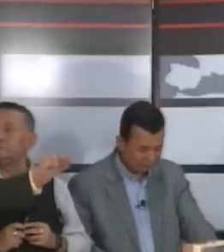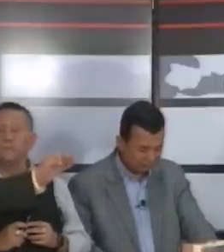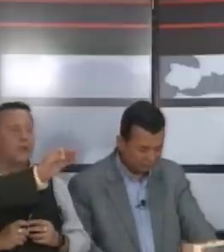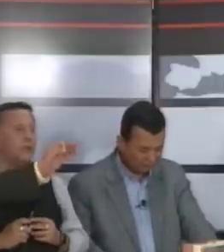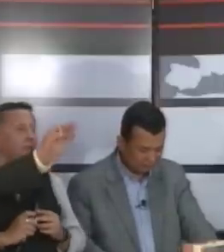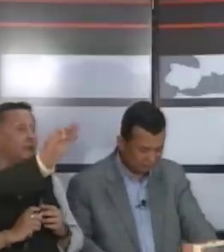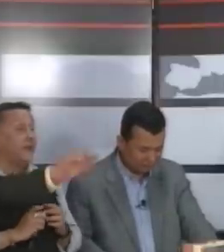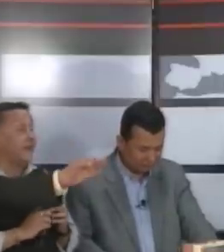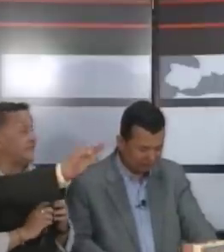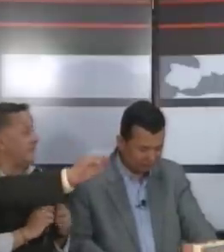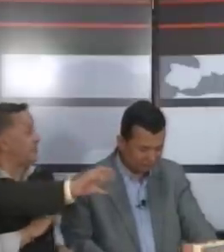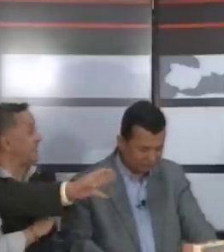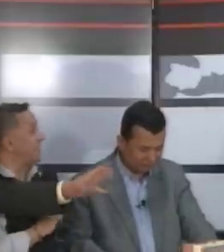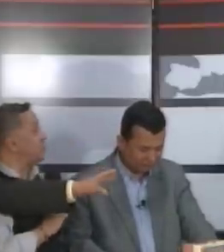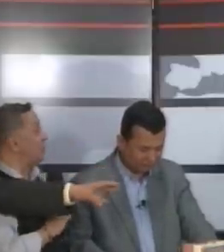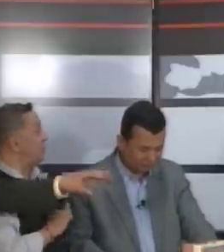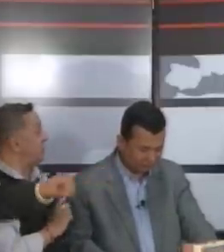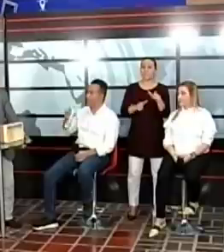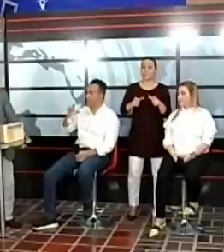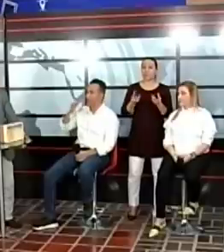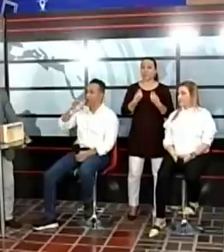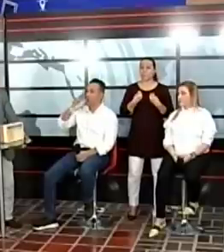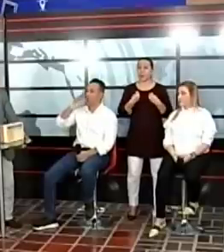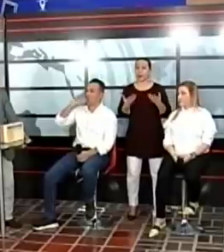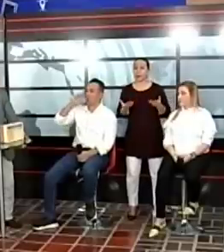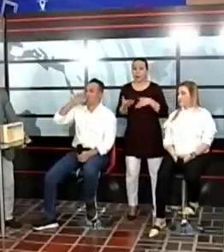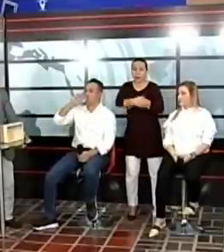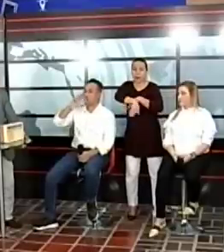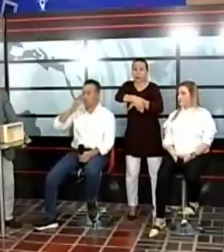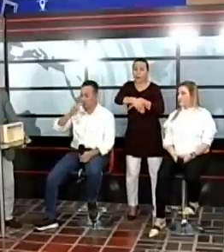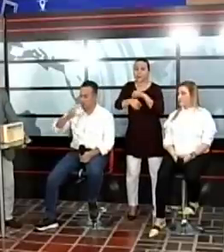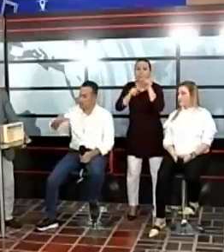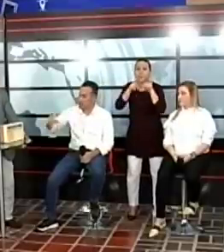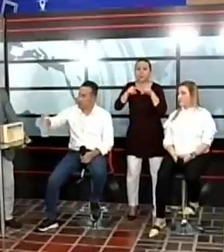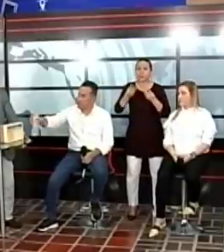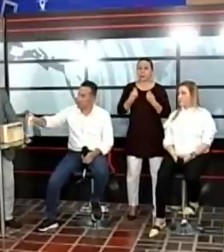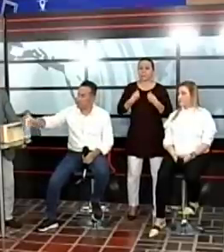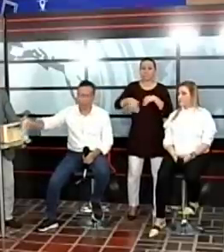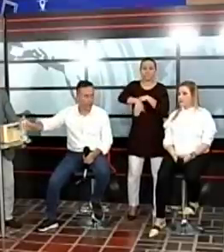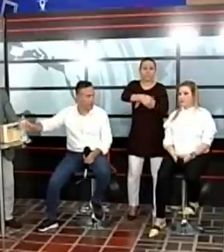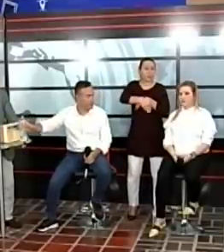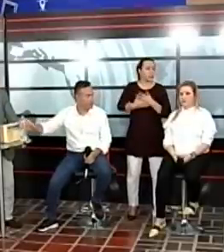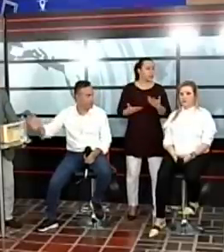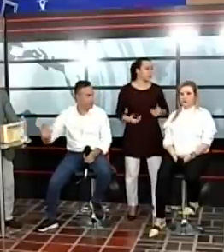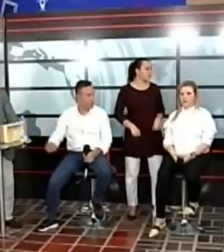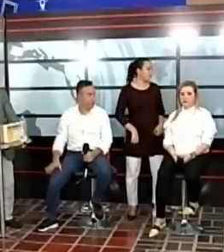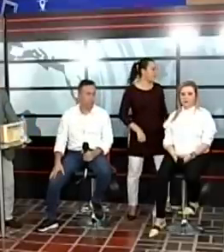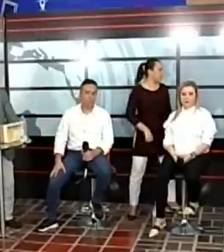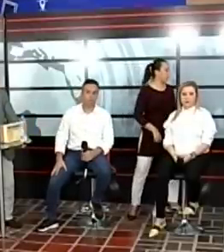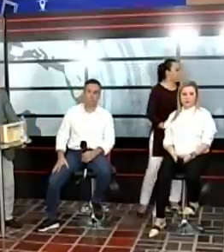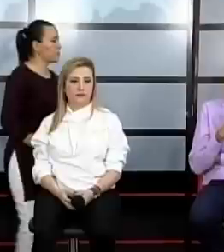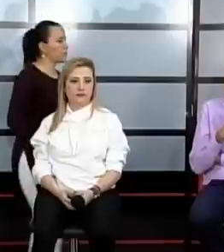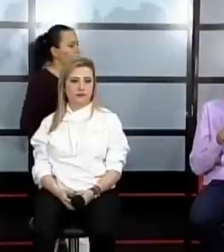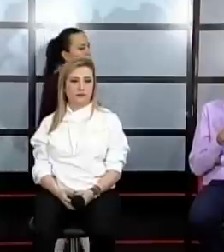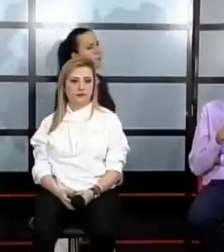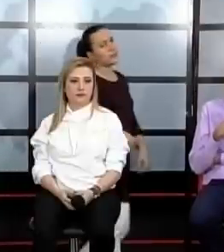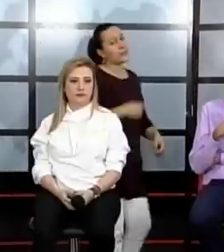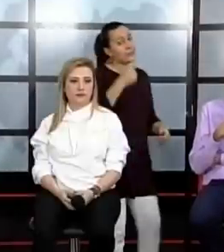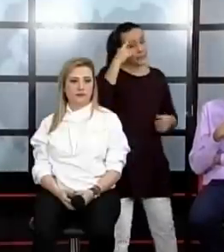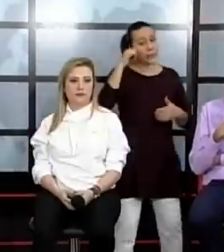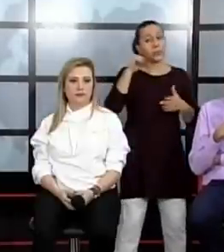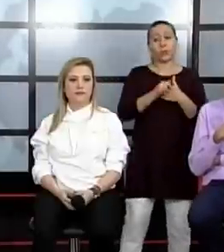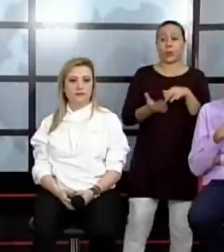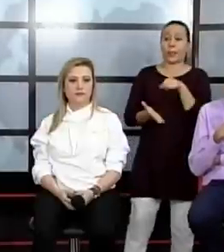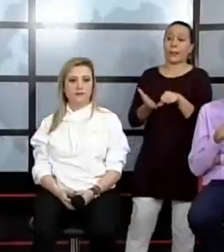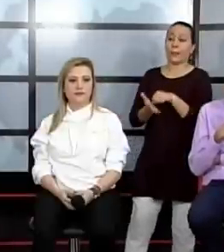Álvaro. Habitante de calle, preguntan todos los seguidores. Habitante de calle, yo toco la prueba. Yo creo que hay que gastar, es que en